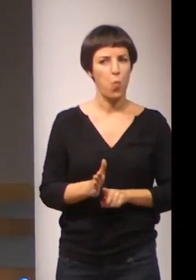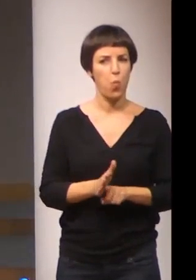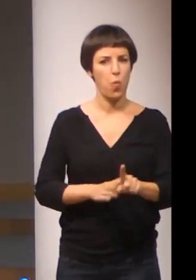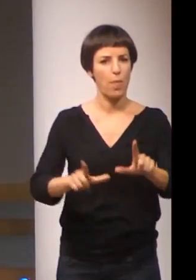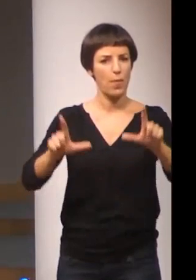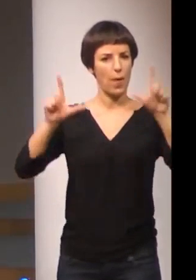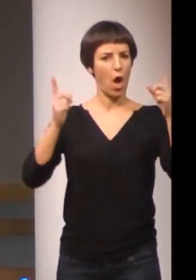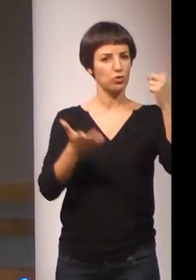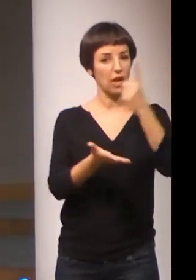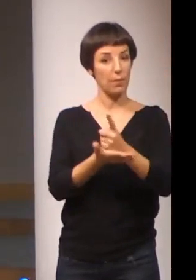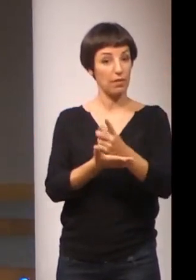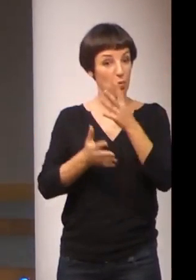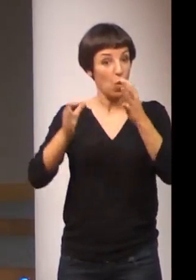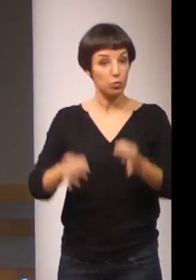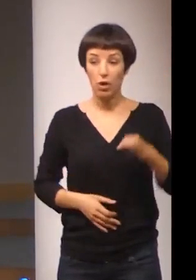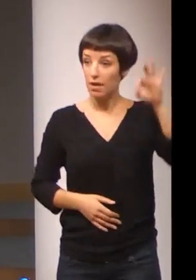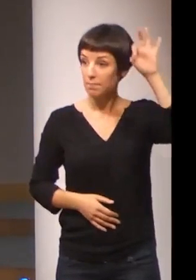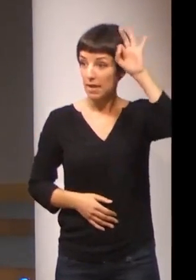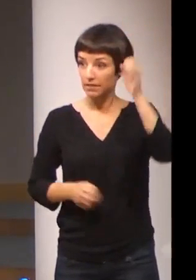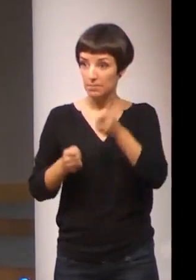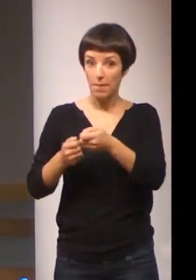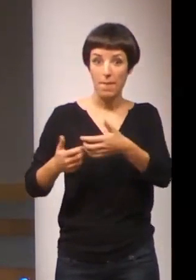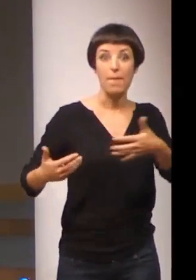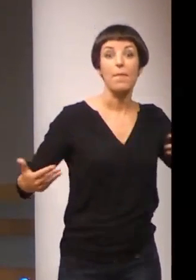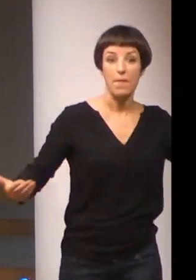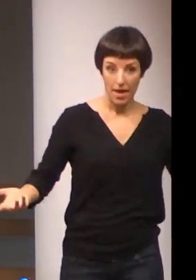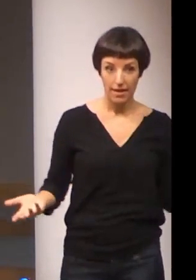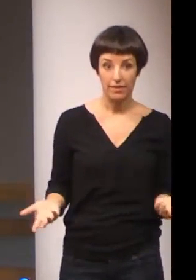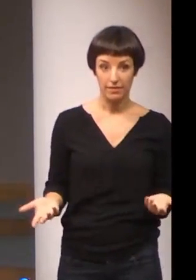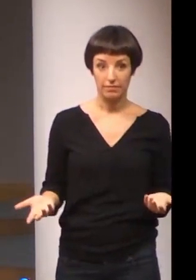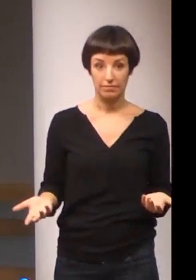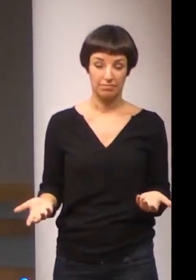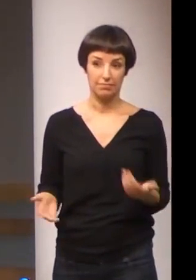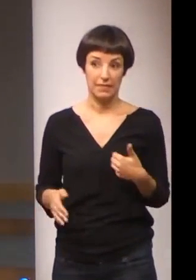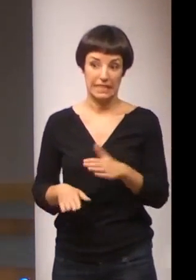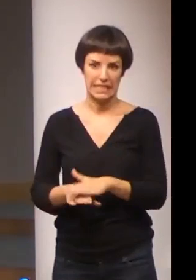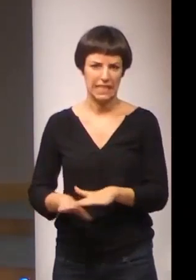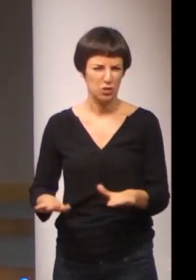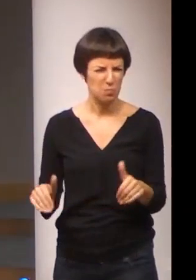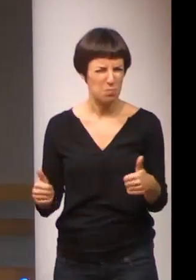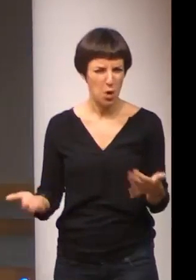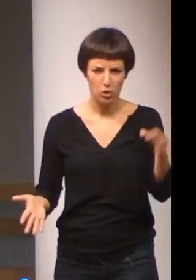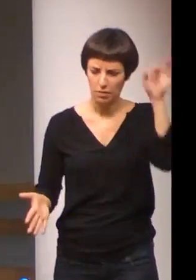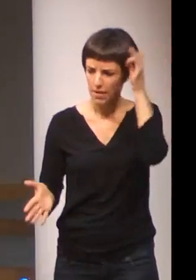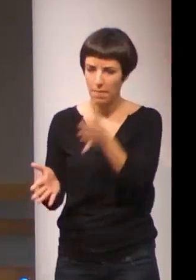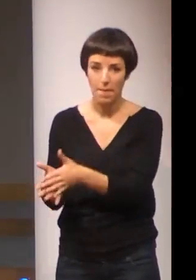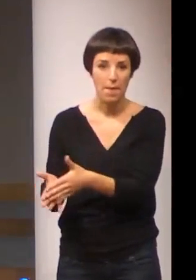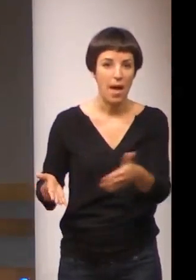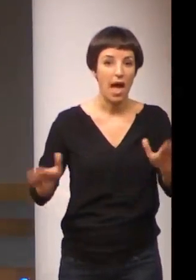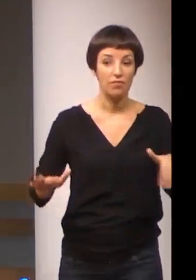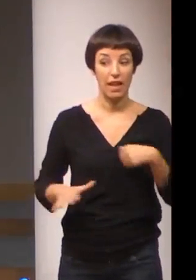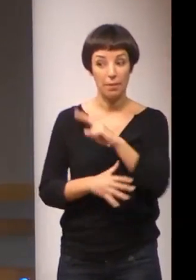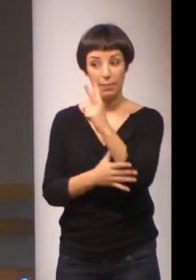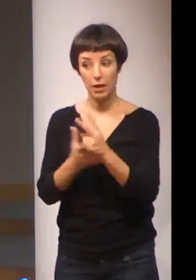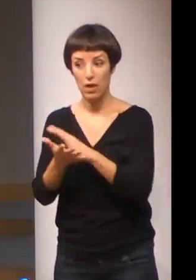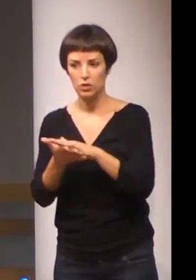por el avance de los implantes cada vez más tempranos en los niños sordos. Además,